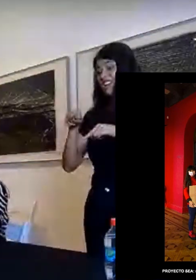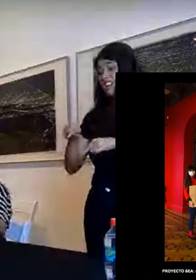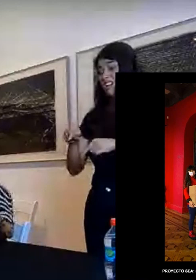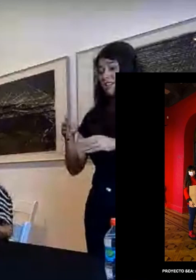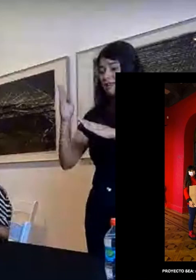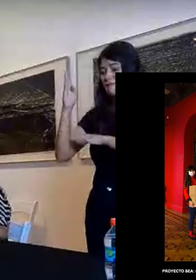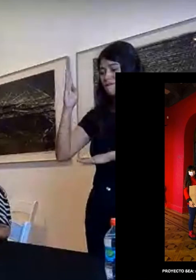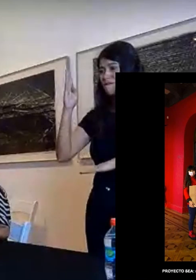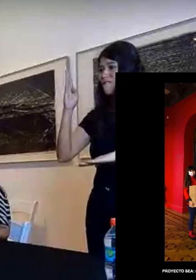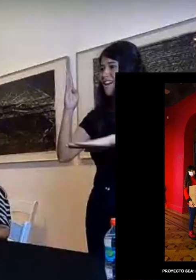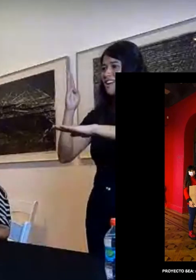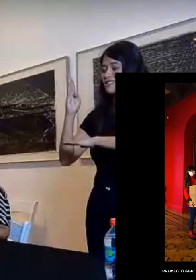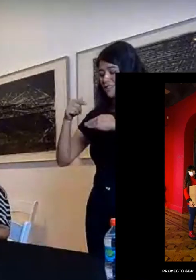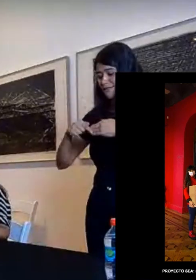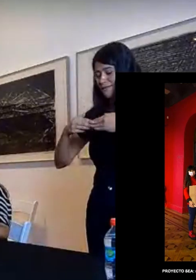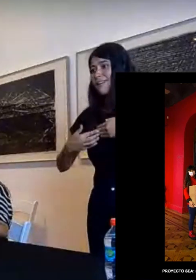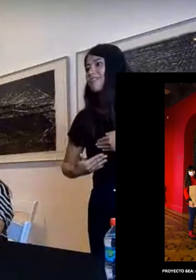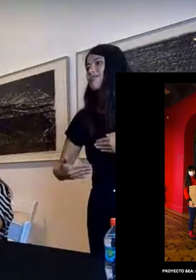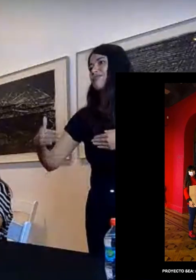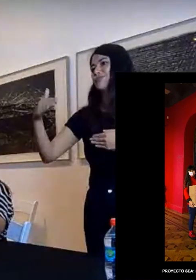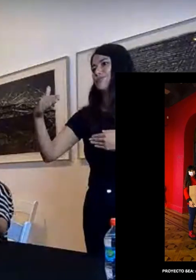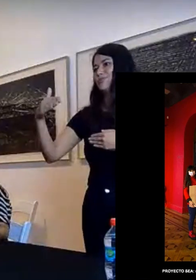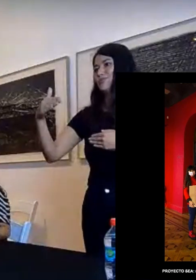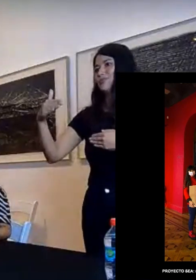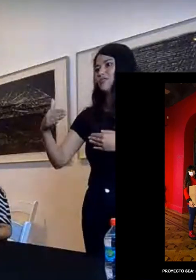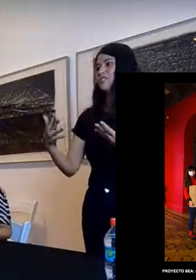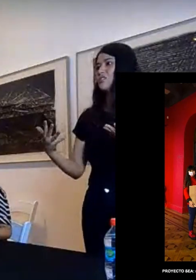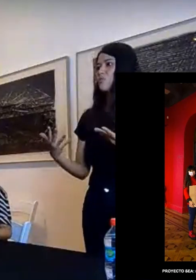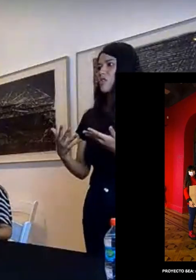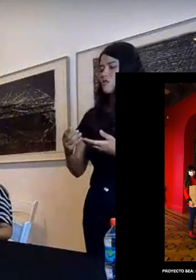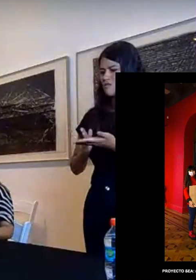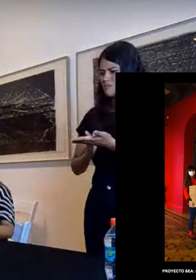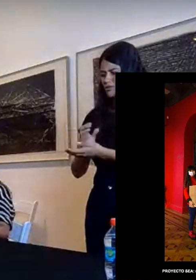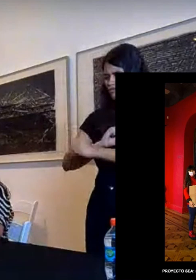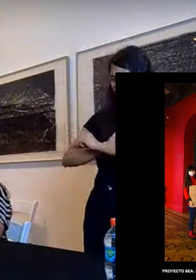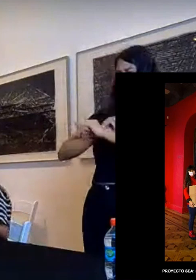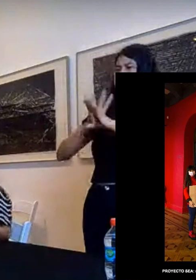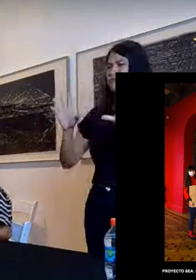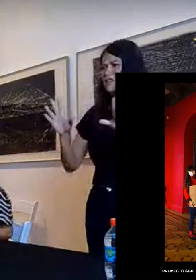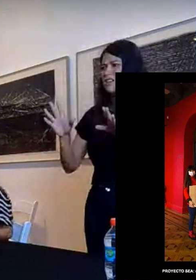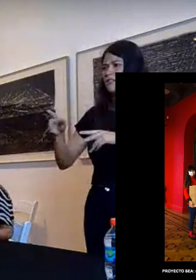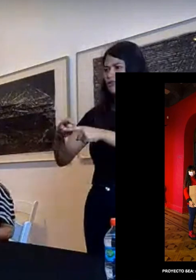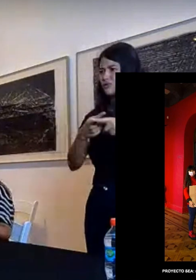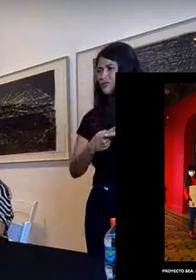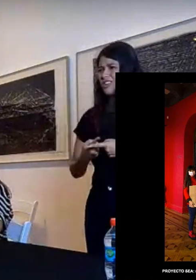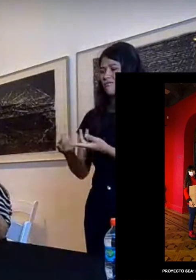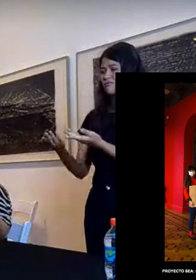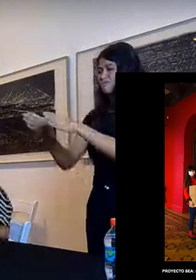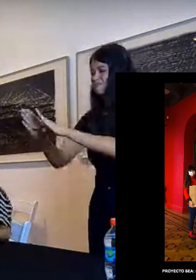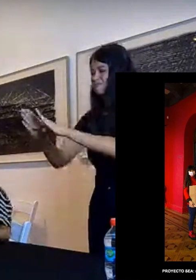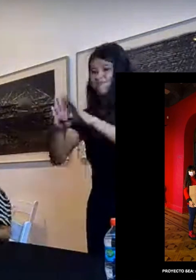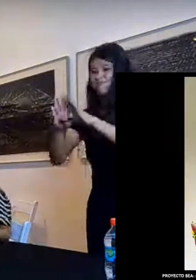las bases de lo que hoy día podemos hablar a fondos. Cuando fue el estallido social, los museos se cerraron, por